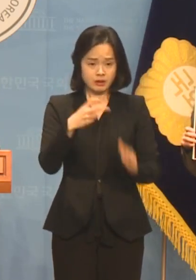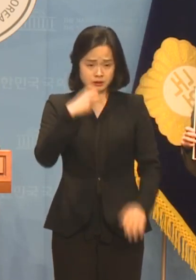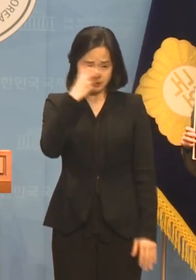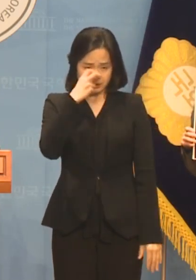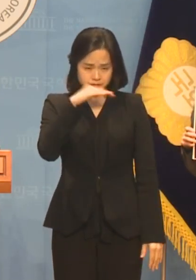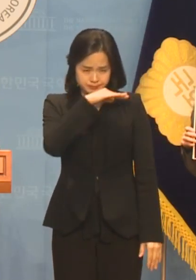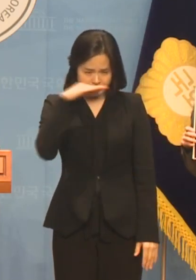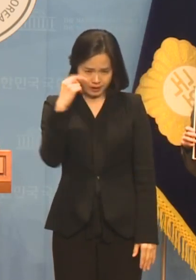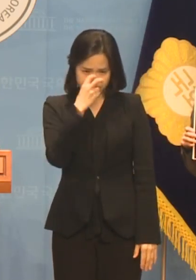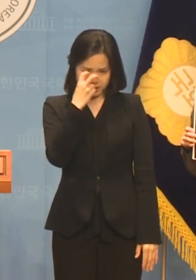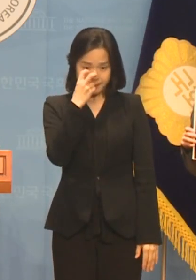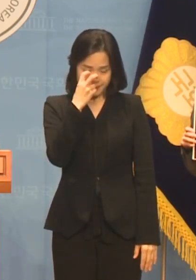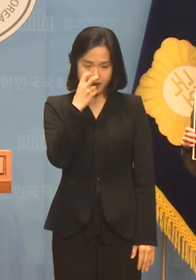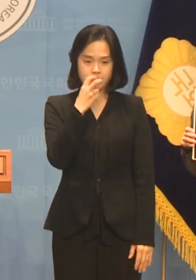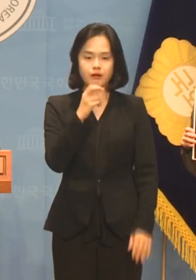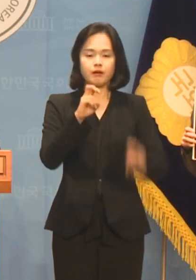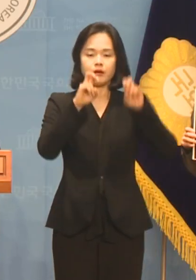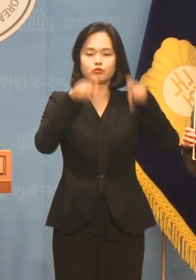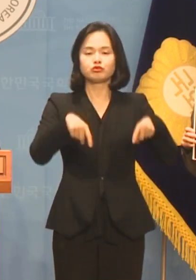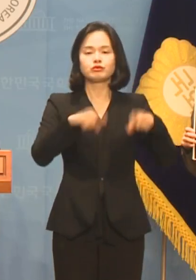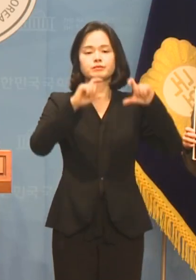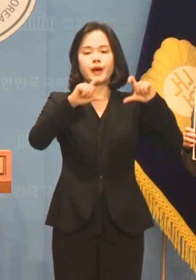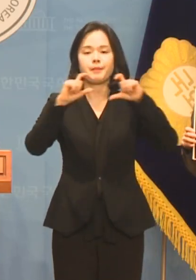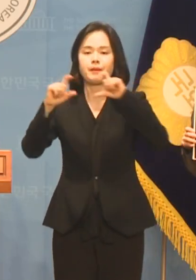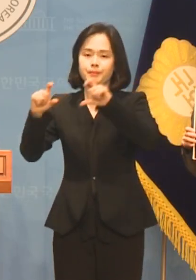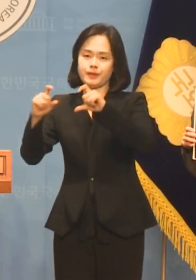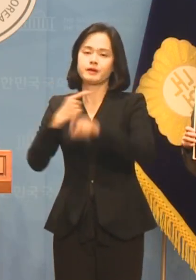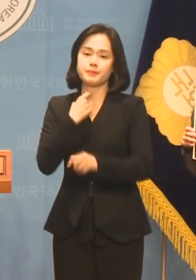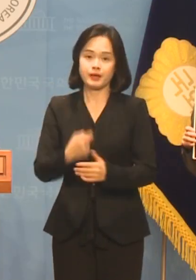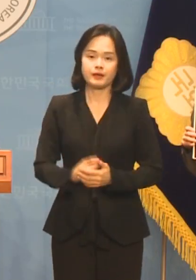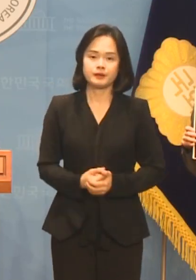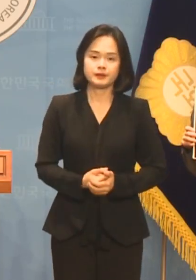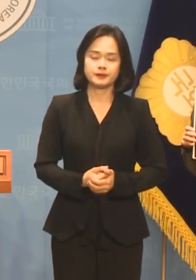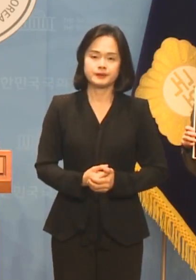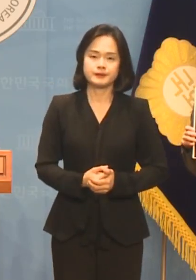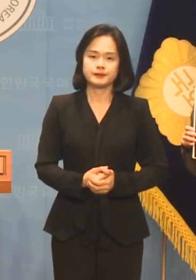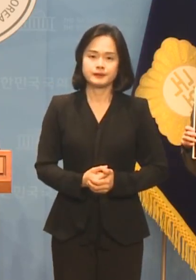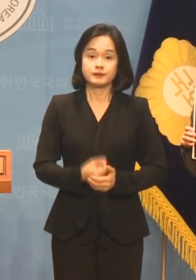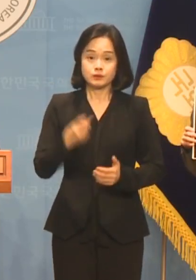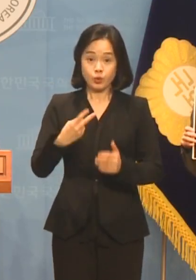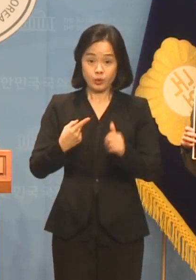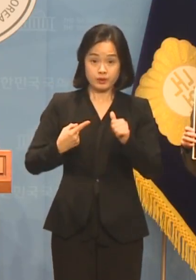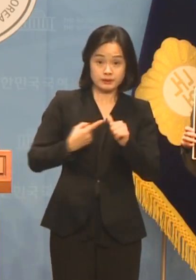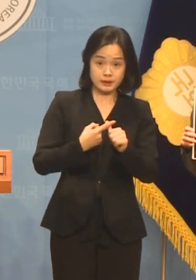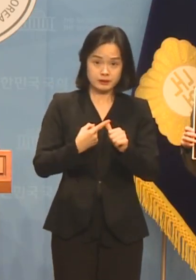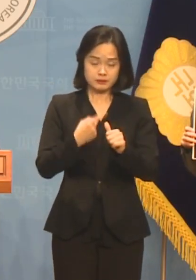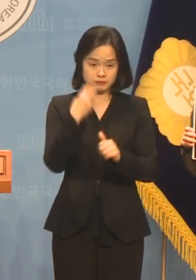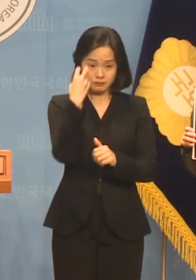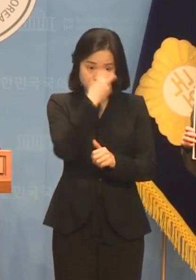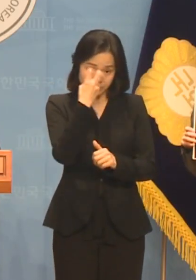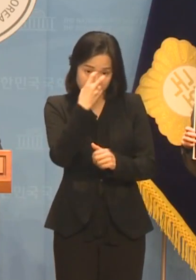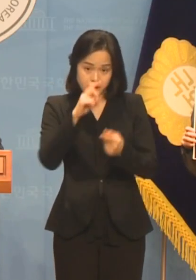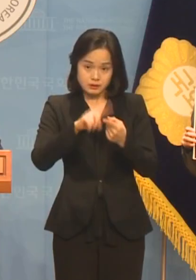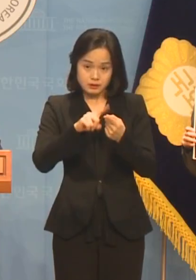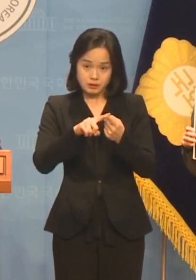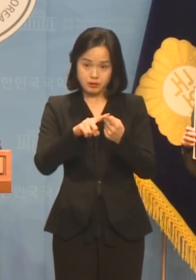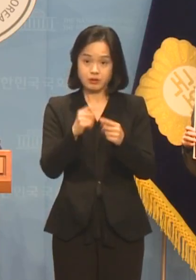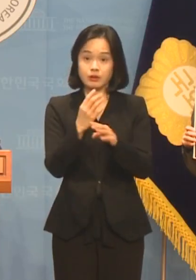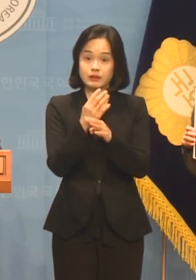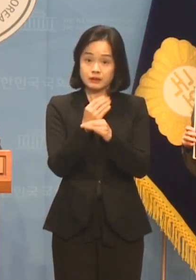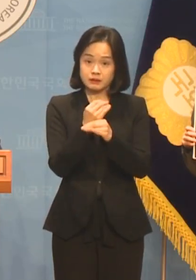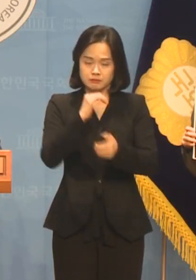제가 살인범 공소시효도 없애고 또 이렇게 재심을 이끌어가는 과정 속에서 나온